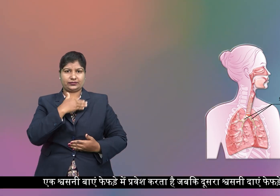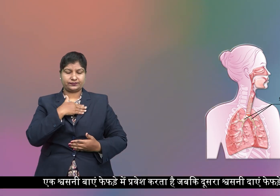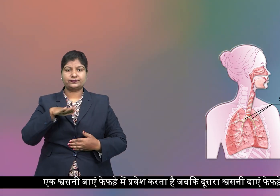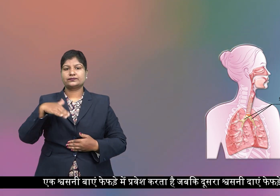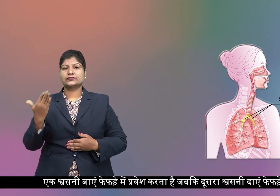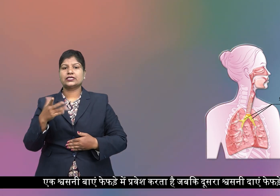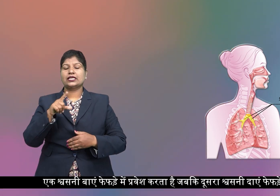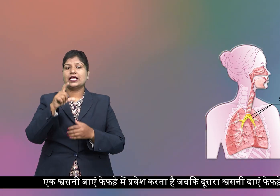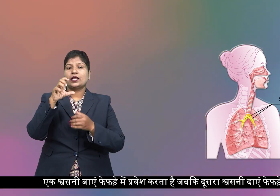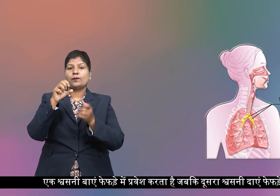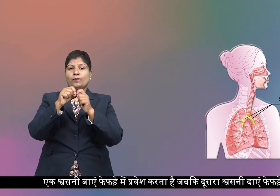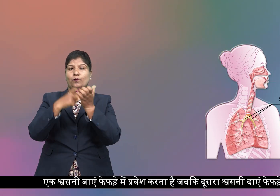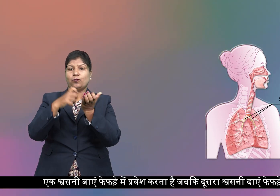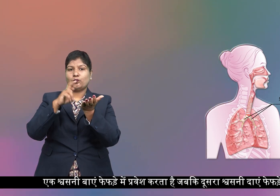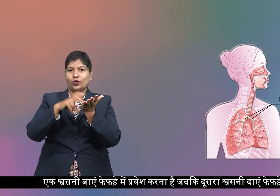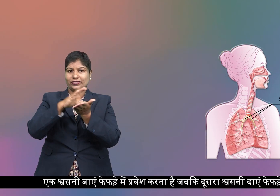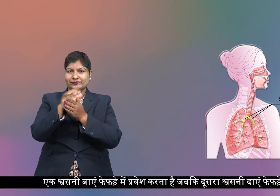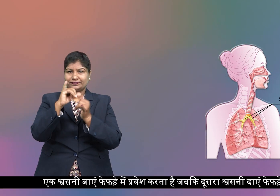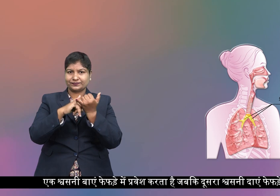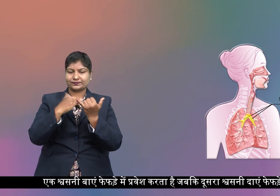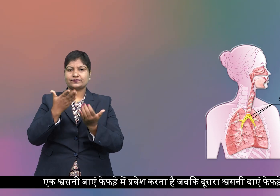श्वासनी दाएं फेफड़े में प्रवेश करता है।